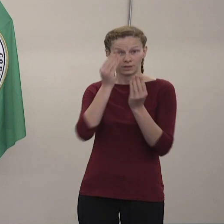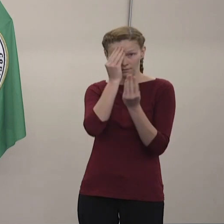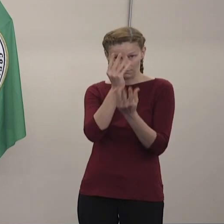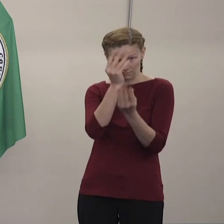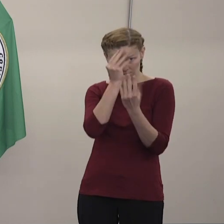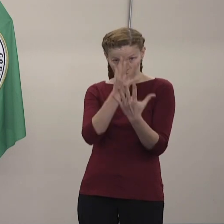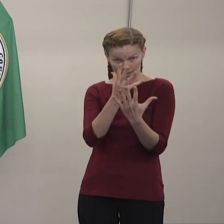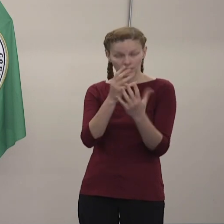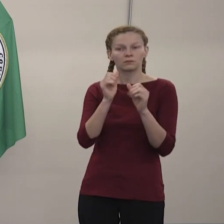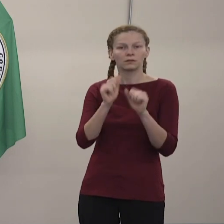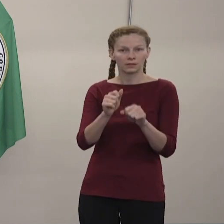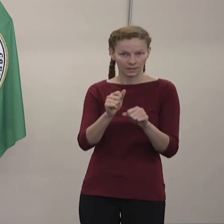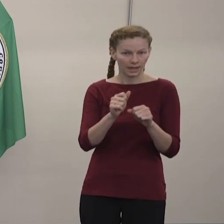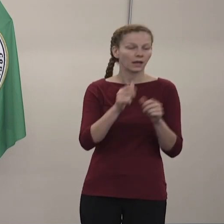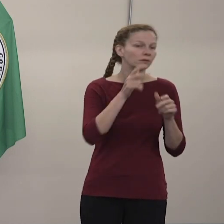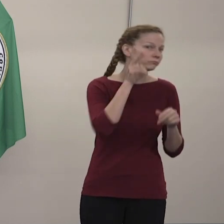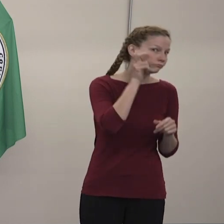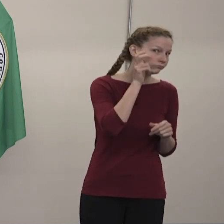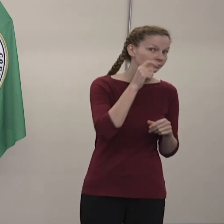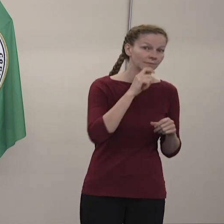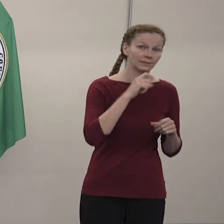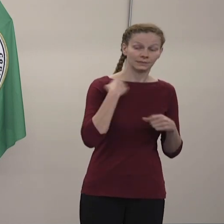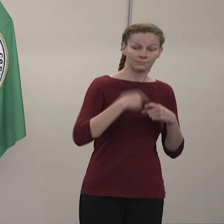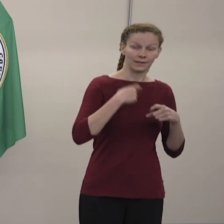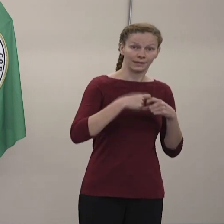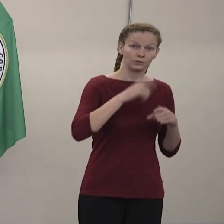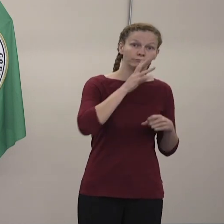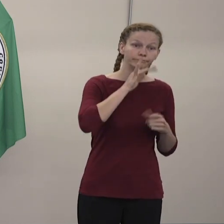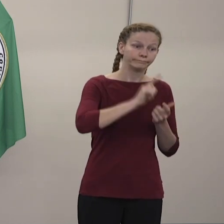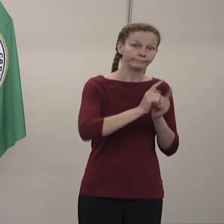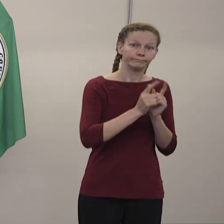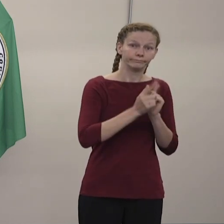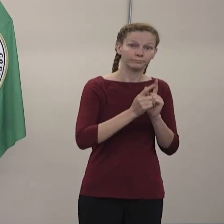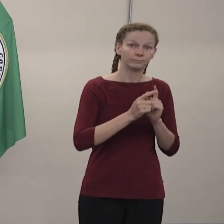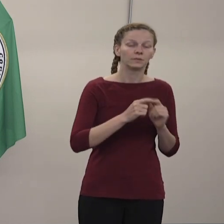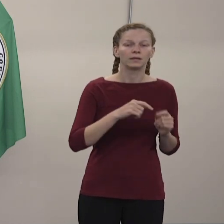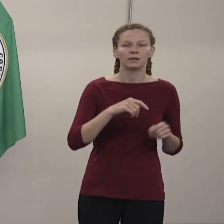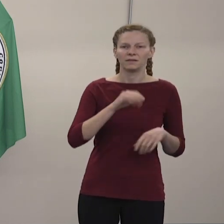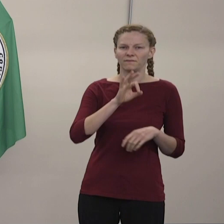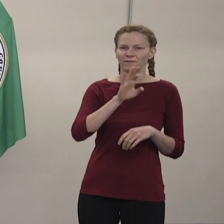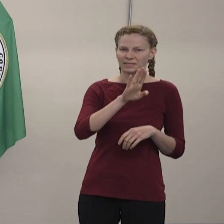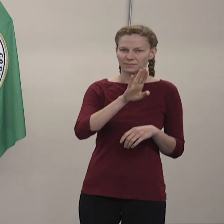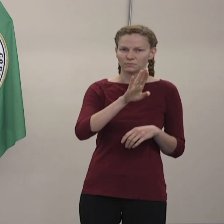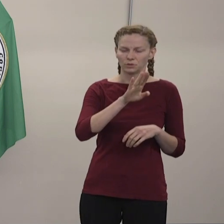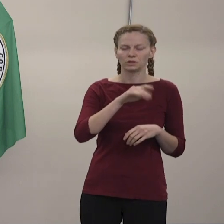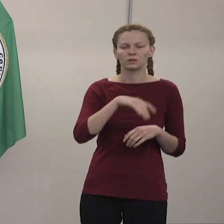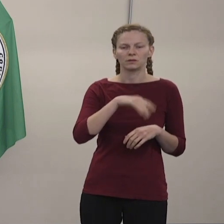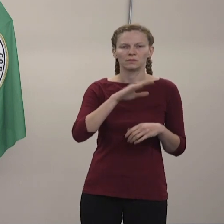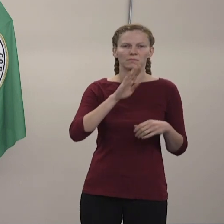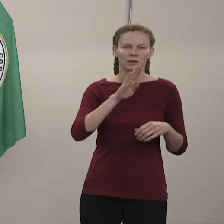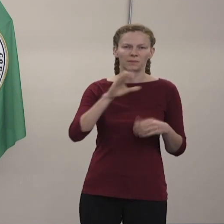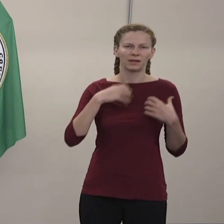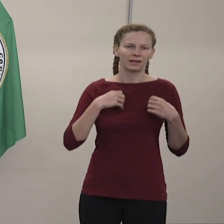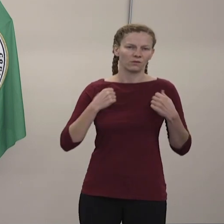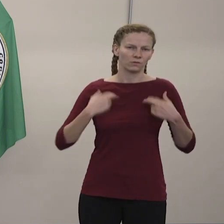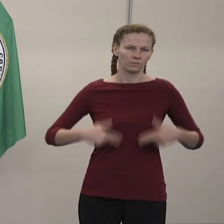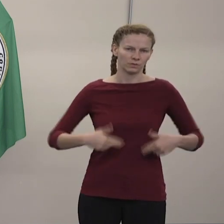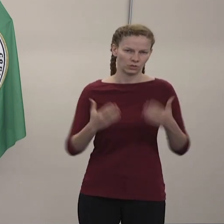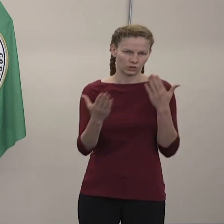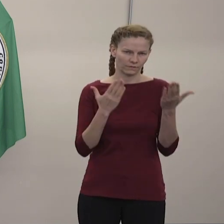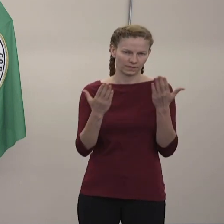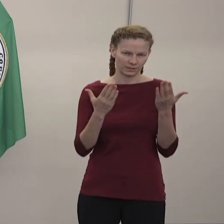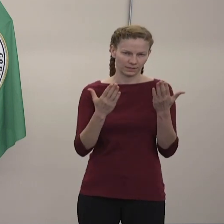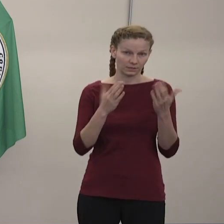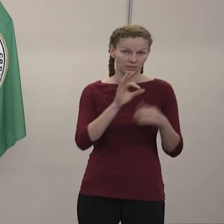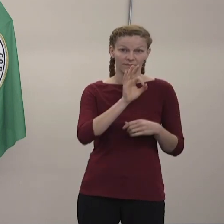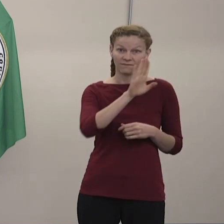comunitaria también está disponible en español en la página de Facebook de Salud y Servicios Humanos del Código de PONCOM.